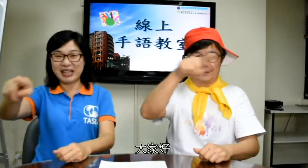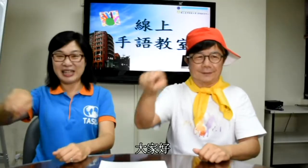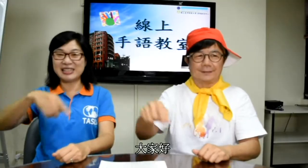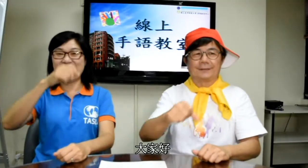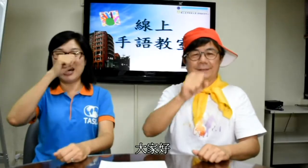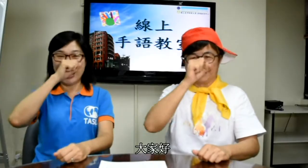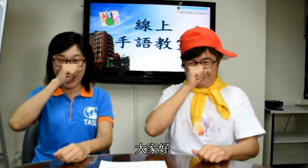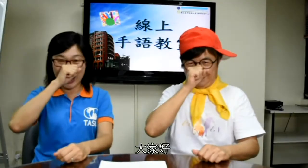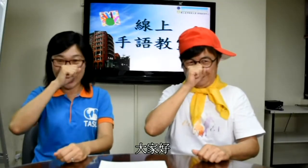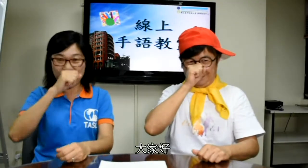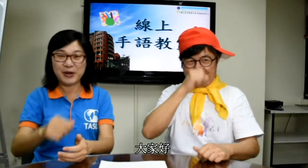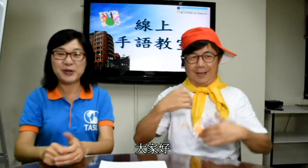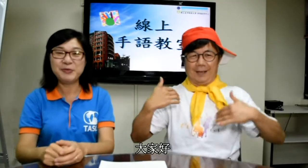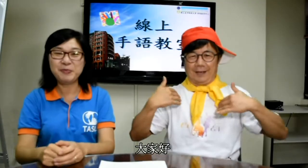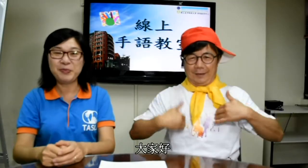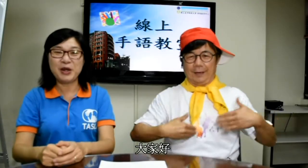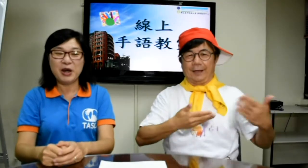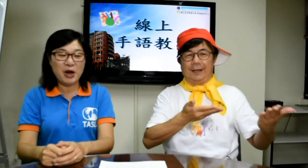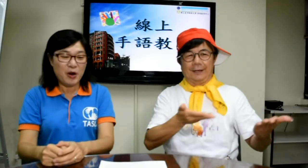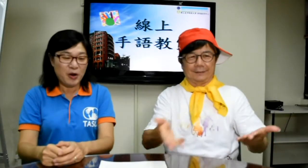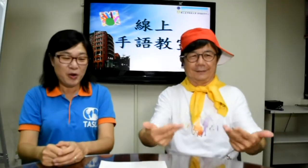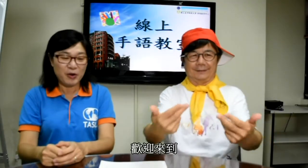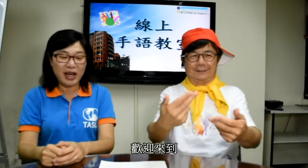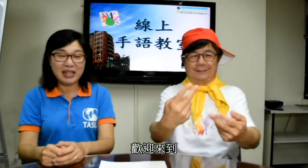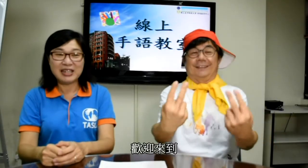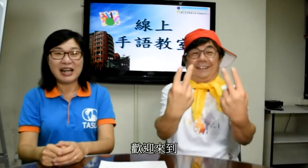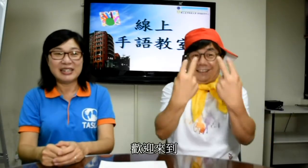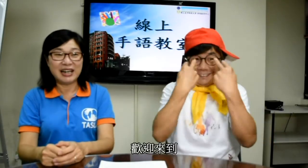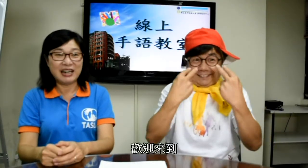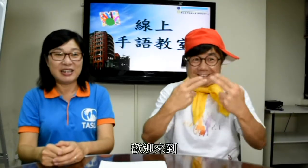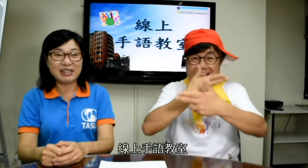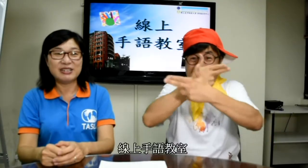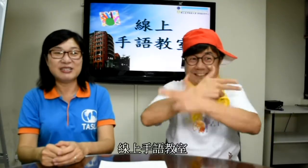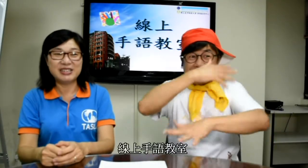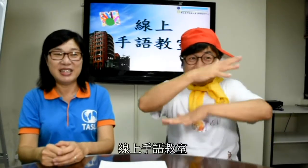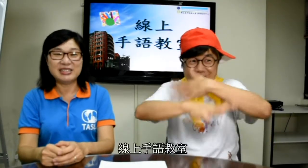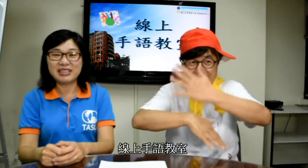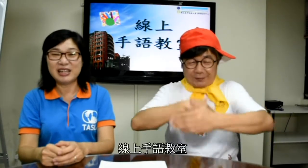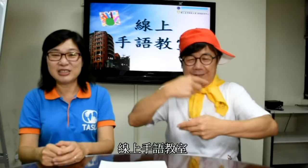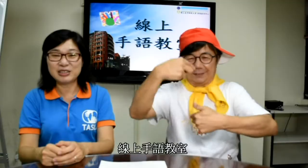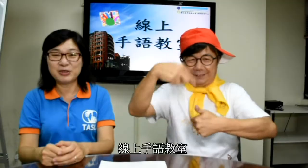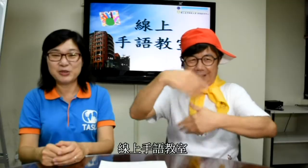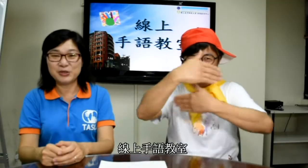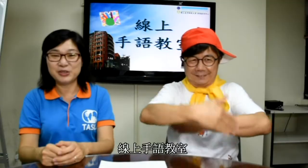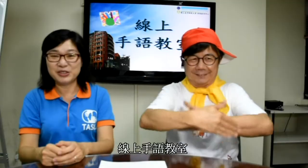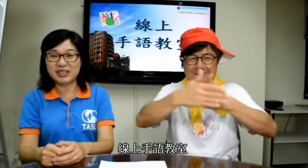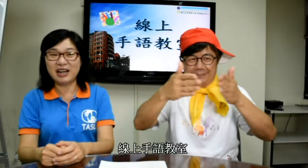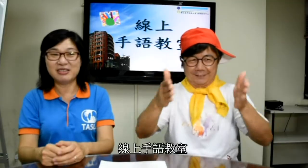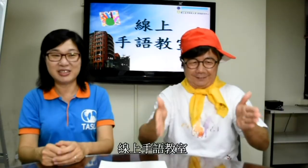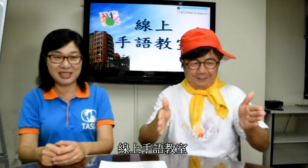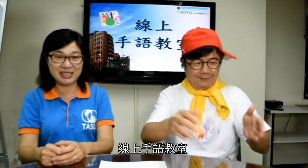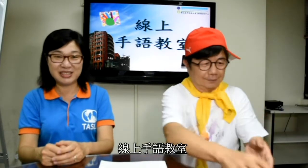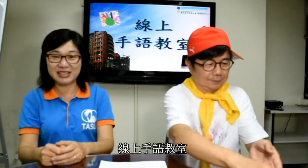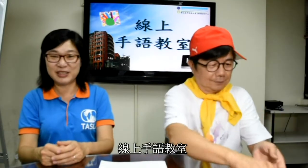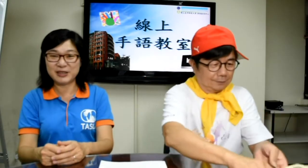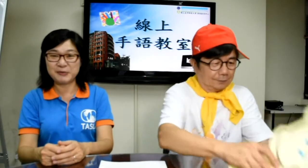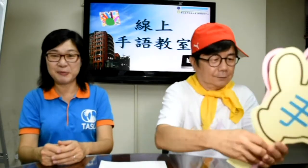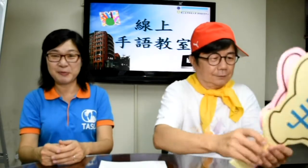家好，欢迎来到线上手语教室。